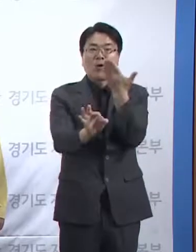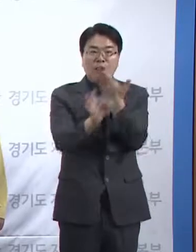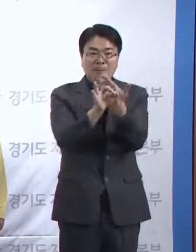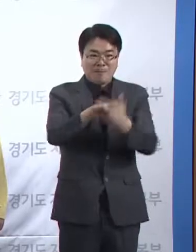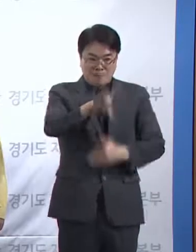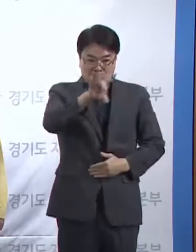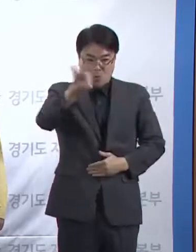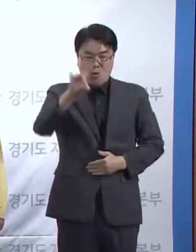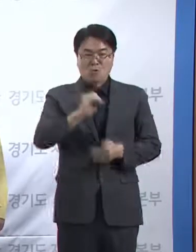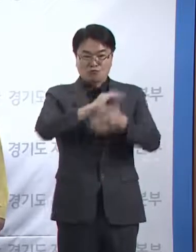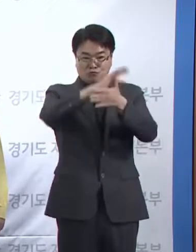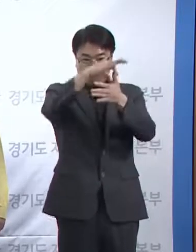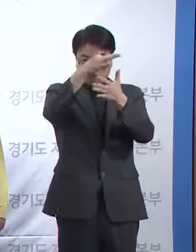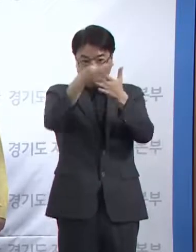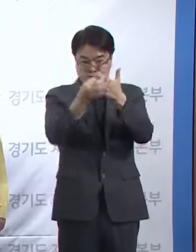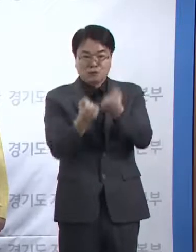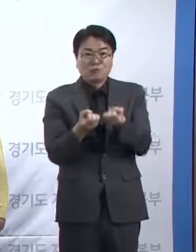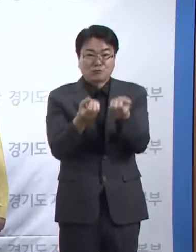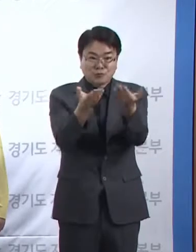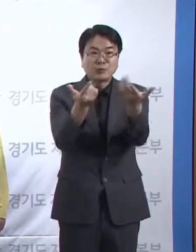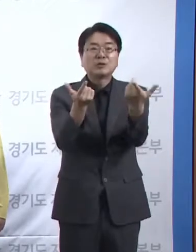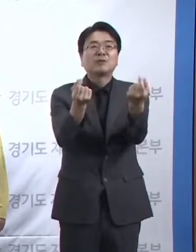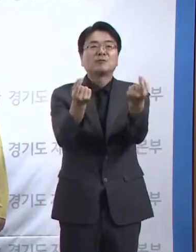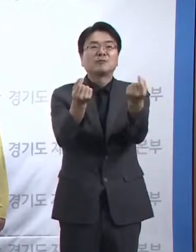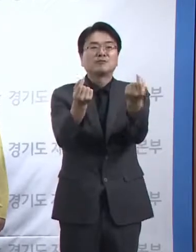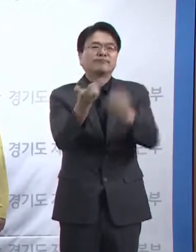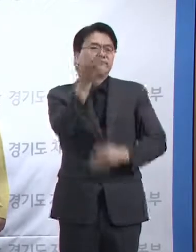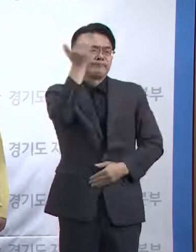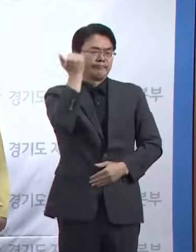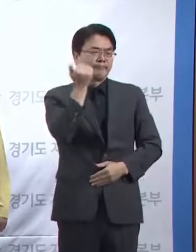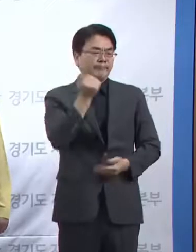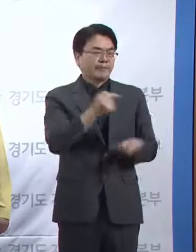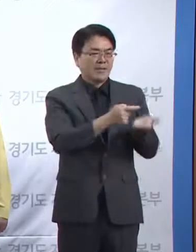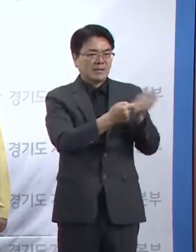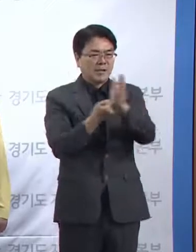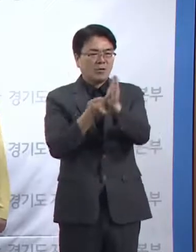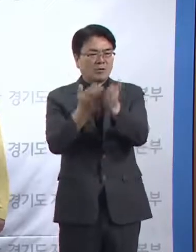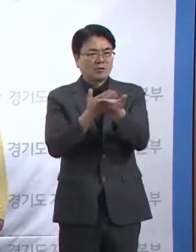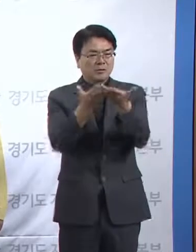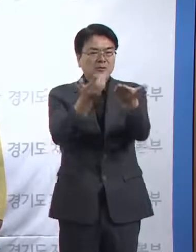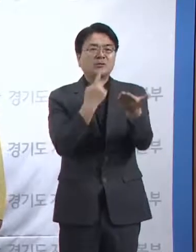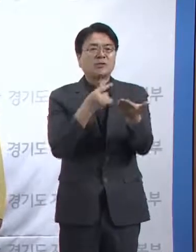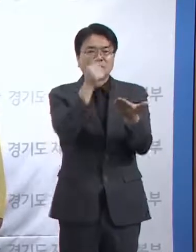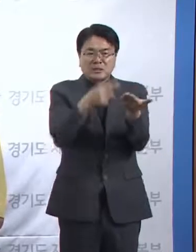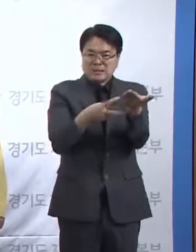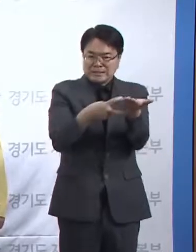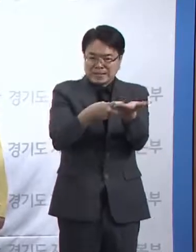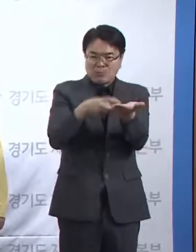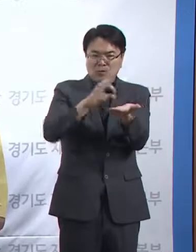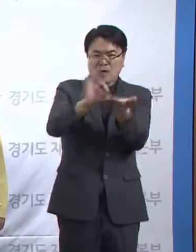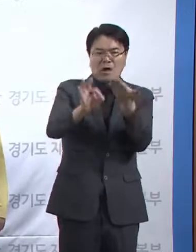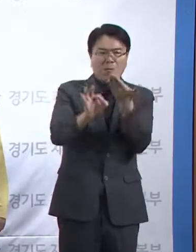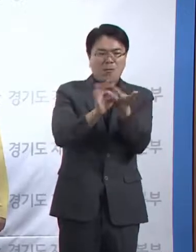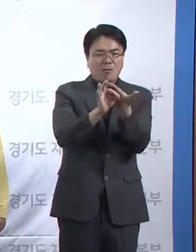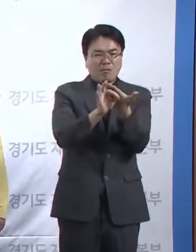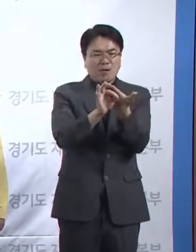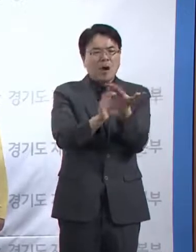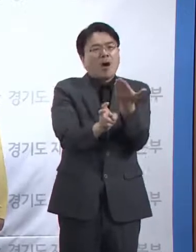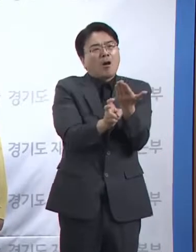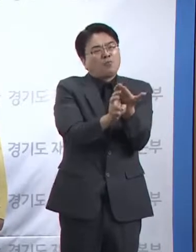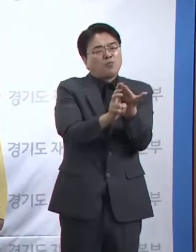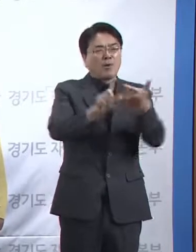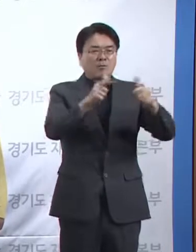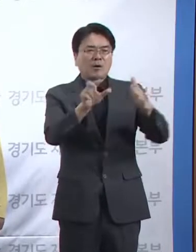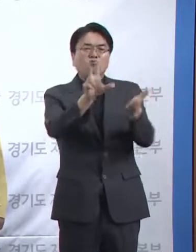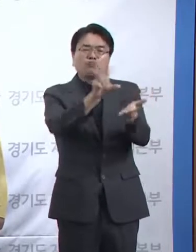소위 과거에 말하는 상품권으로는 여러 가지 부작용이 있을 수 있기 때문에 지역화폐 카드와